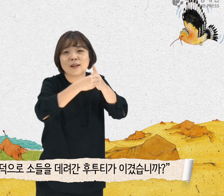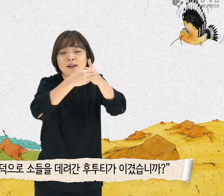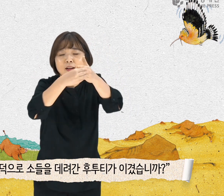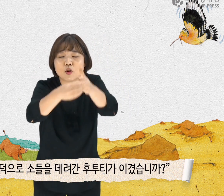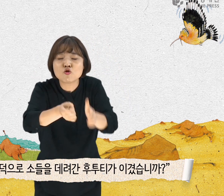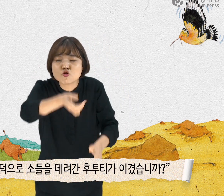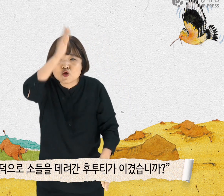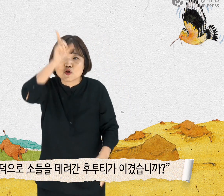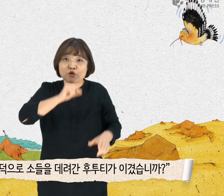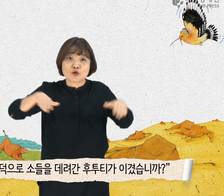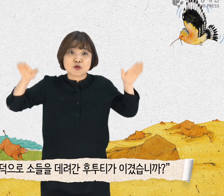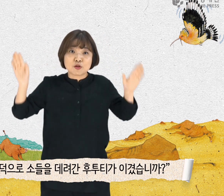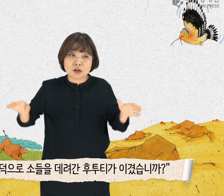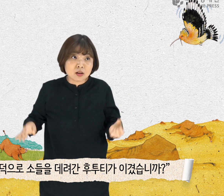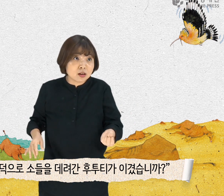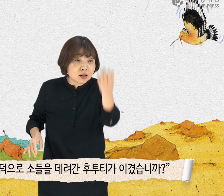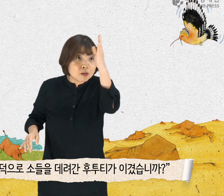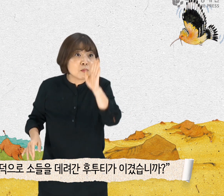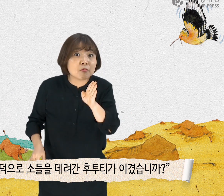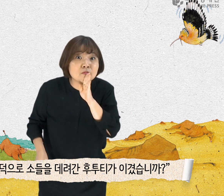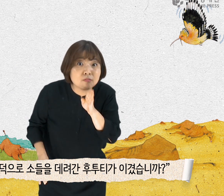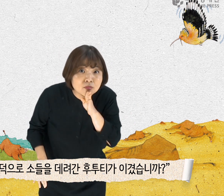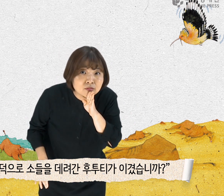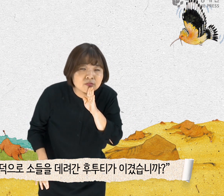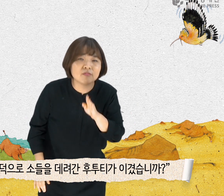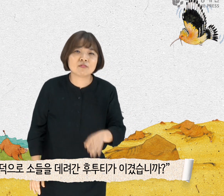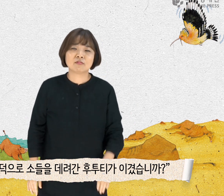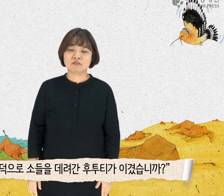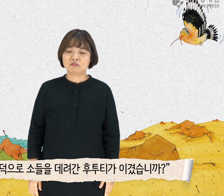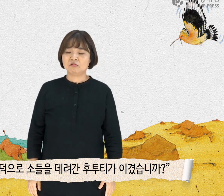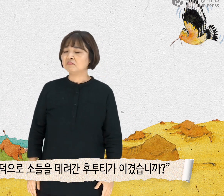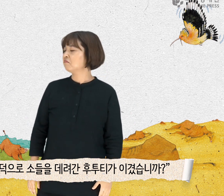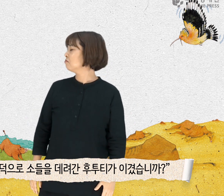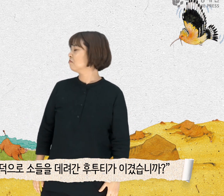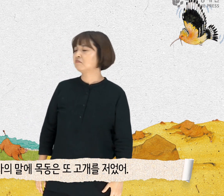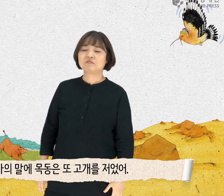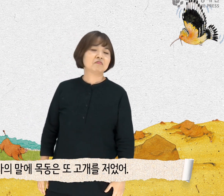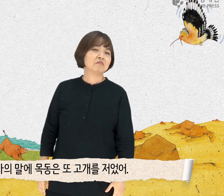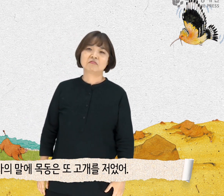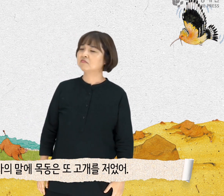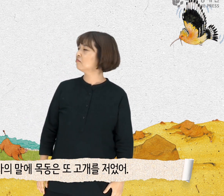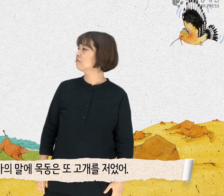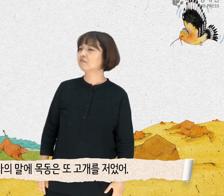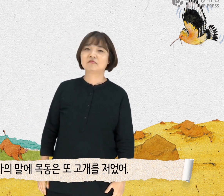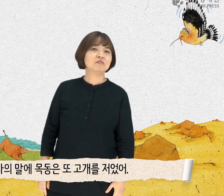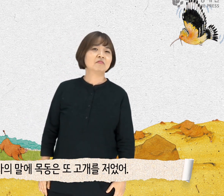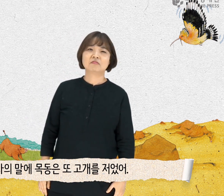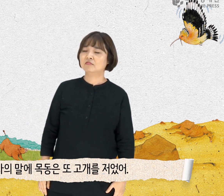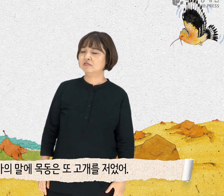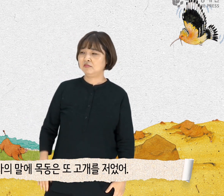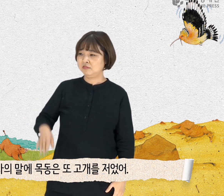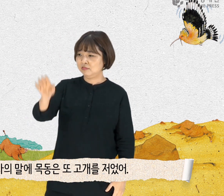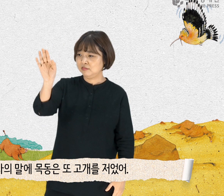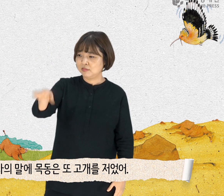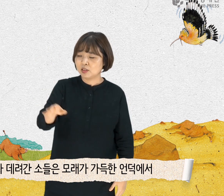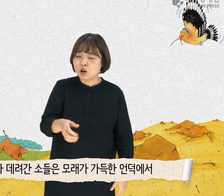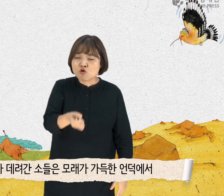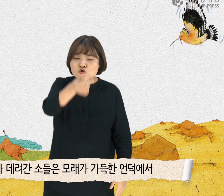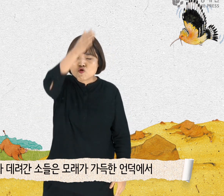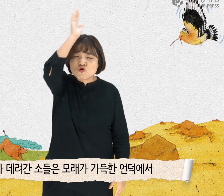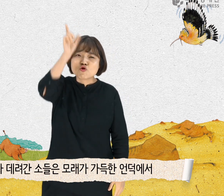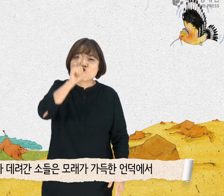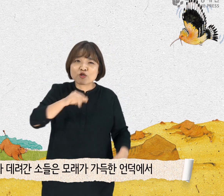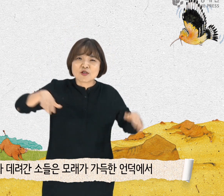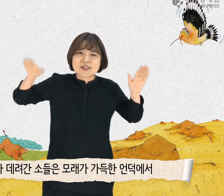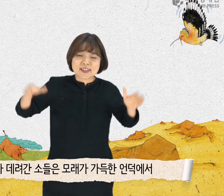모래 언덕으로 소드를 데려간 후 2 치가 이겨 씁니까 부자의 말해 목동은 또